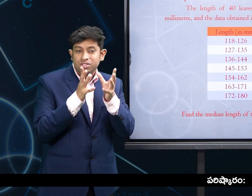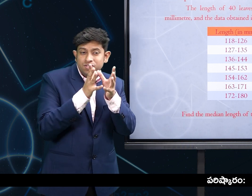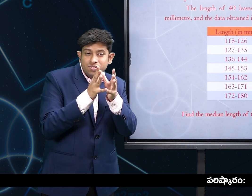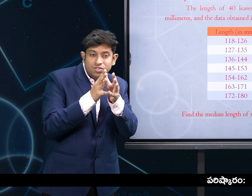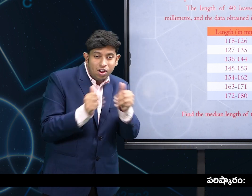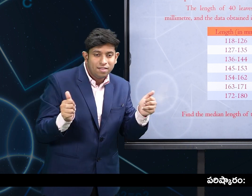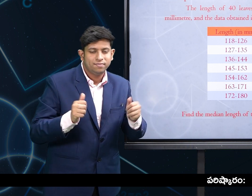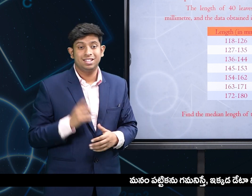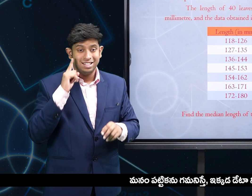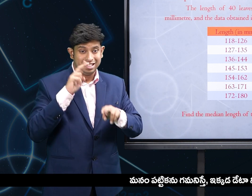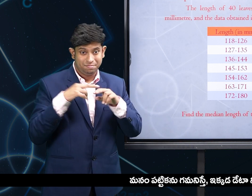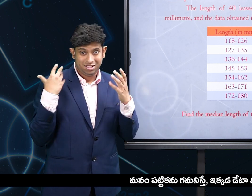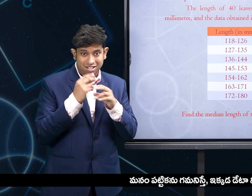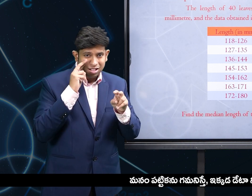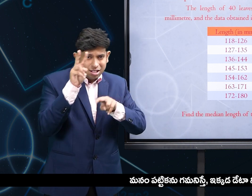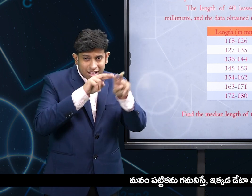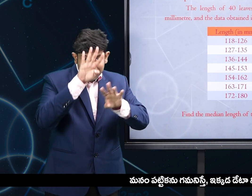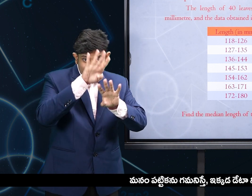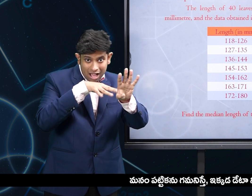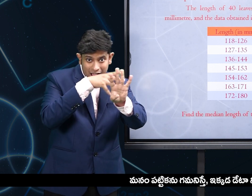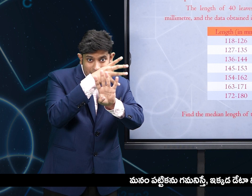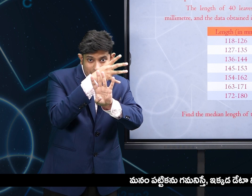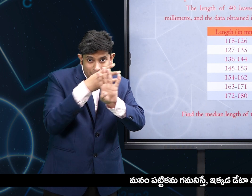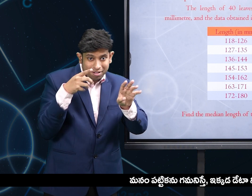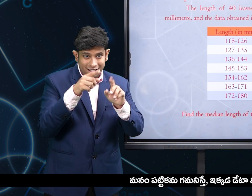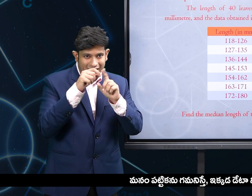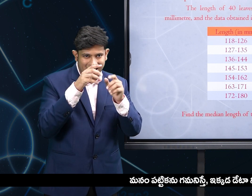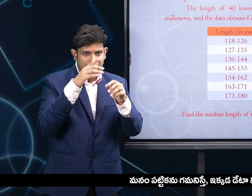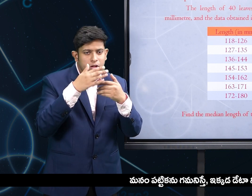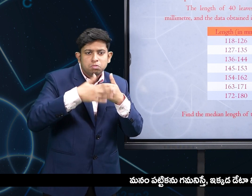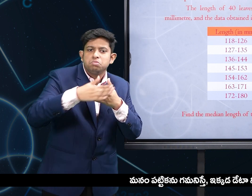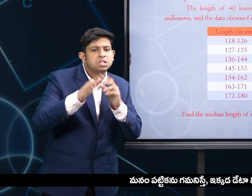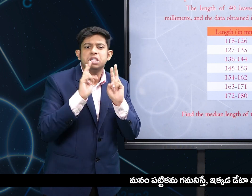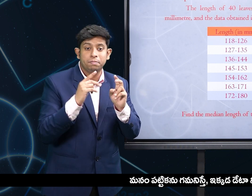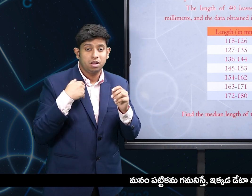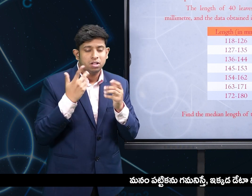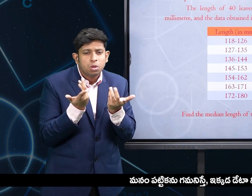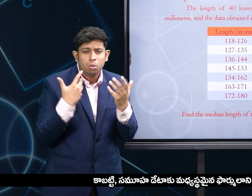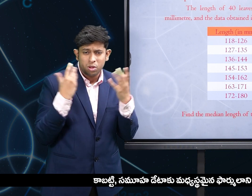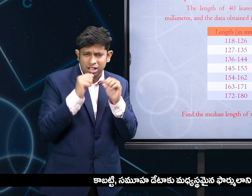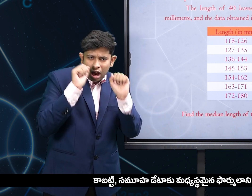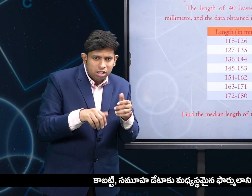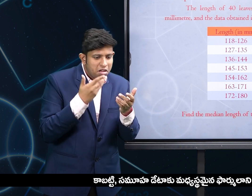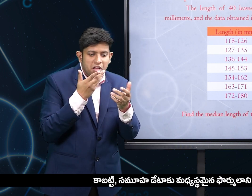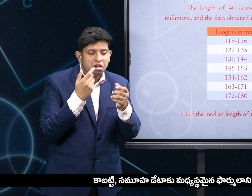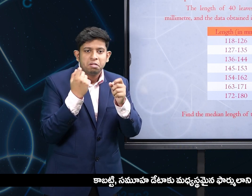పరిష్కారం. మనం పట్టికను గమనిస్తే ఇక్కడ డేటా నిరంతరంగా ఉండదు, కాబట్టి సమూహ